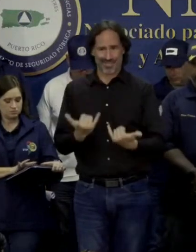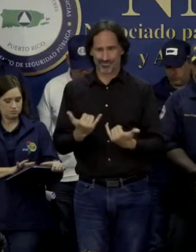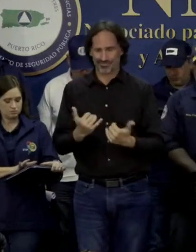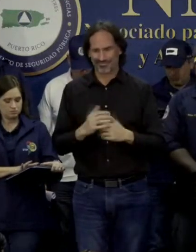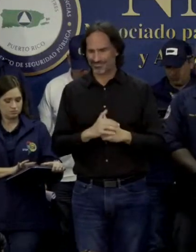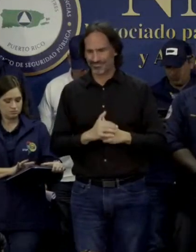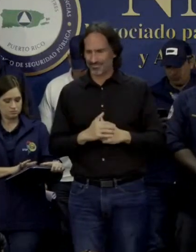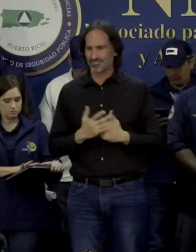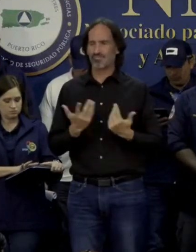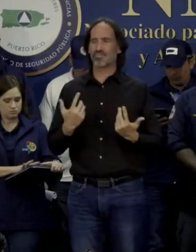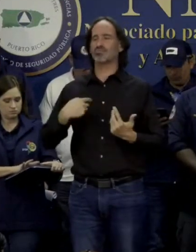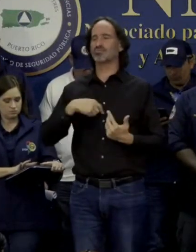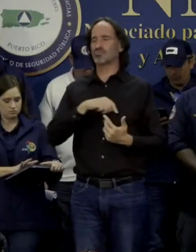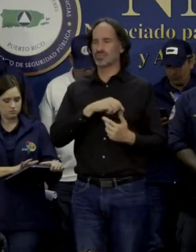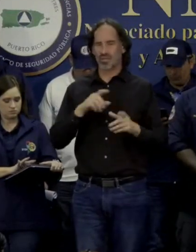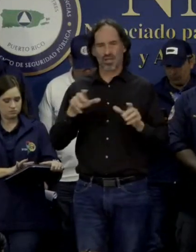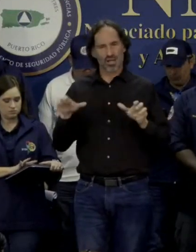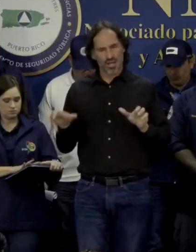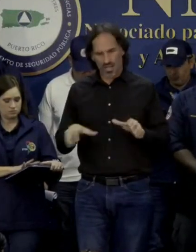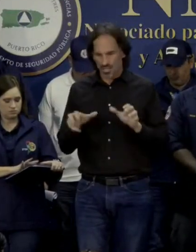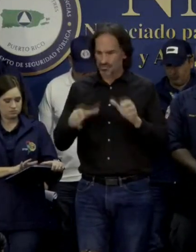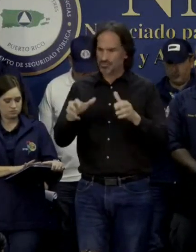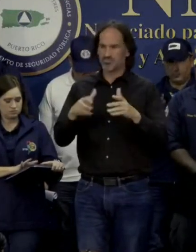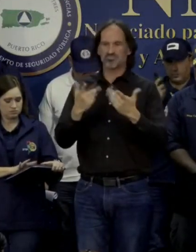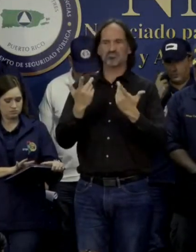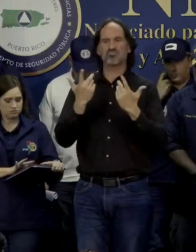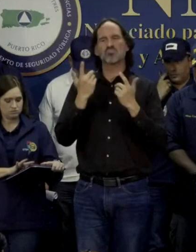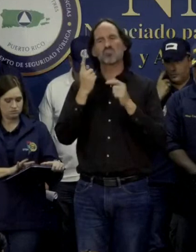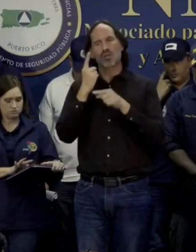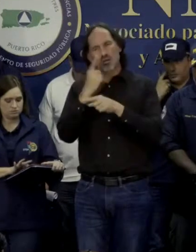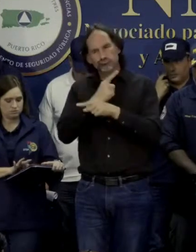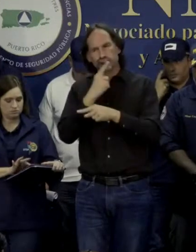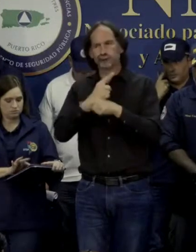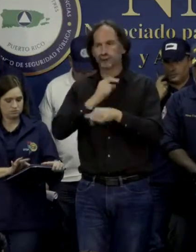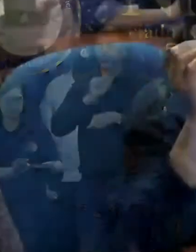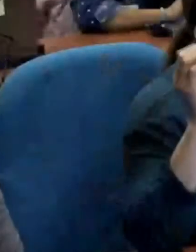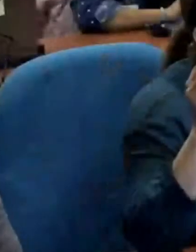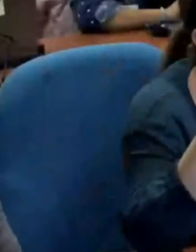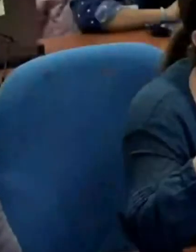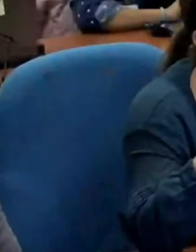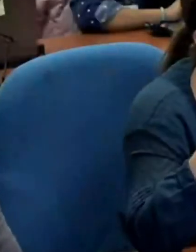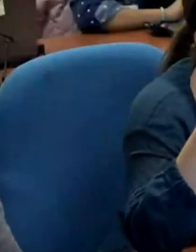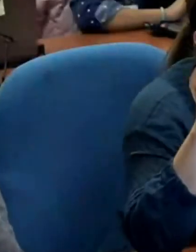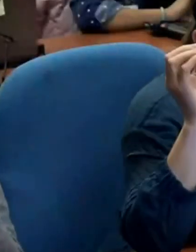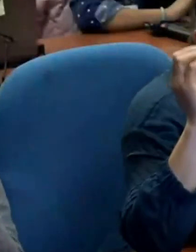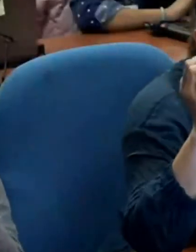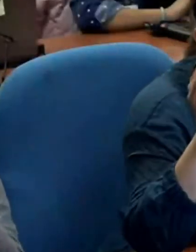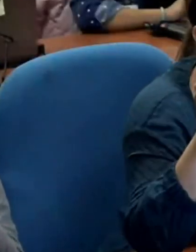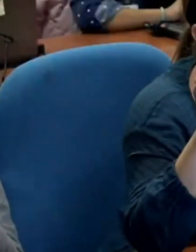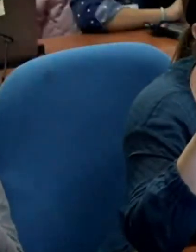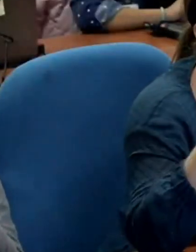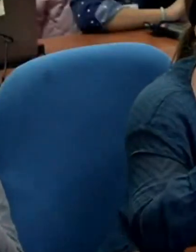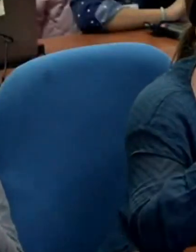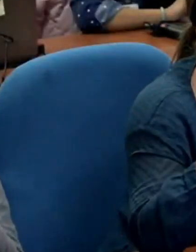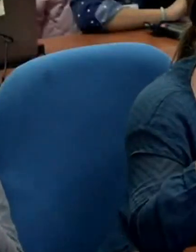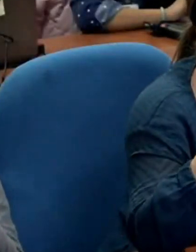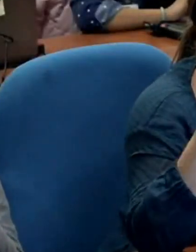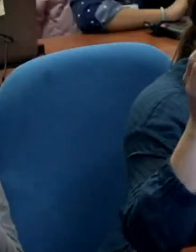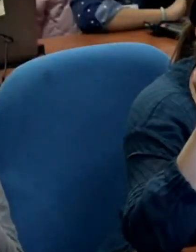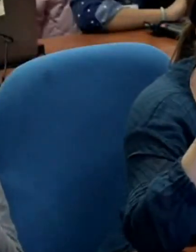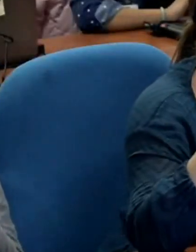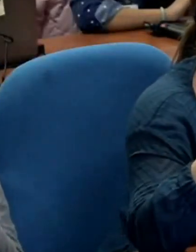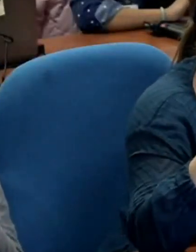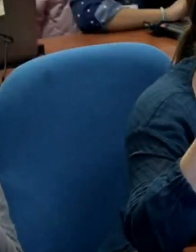en términos de eso estamos haciendo lo propio también para establecer a la brevedad posible. Gobernador, quisiera hacerle la misma pregunta en